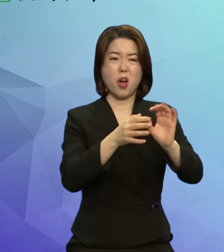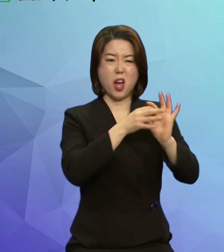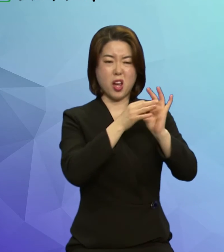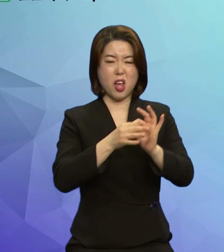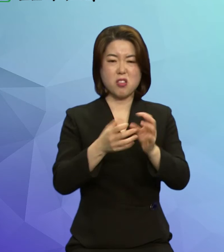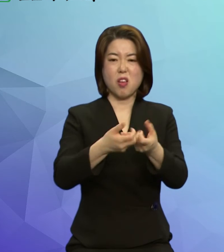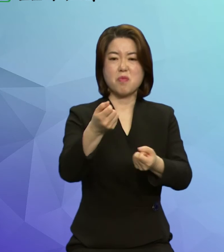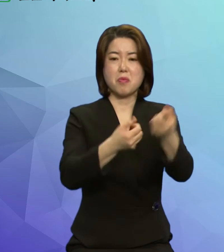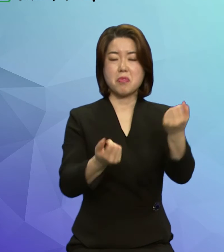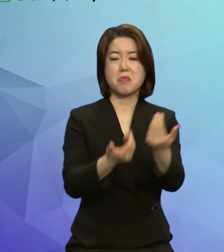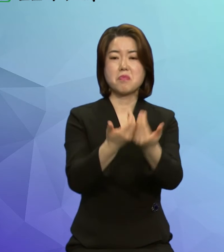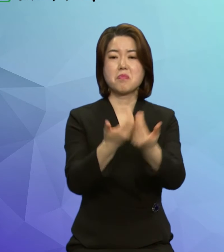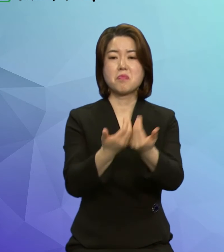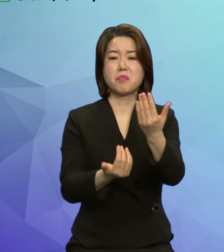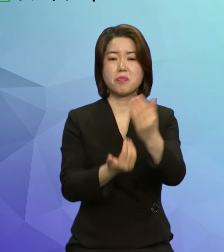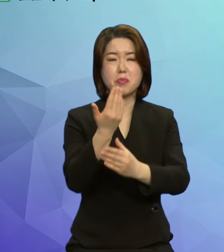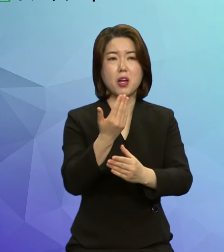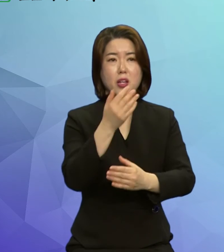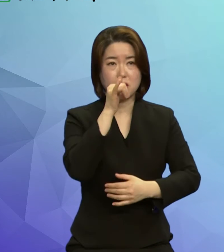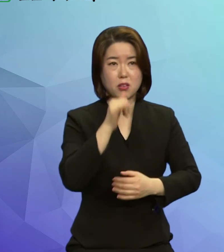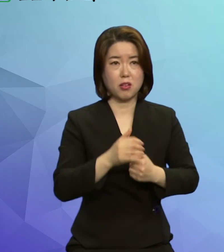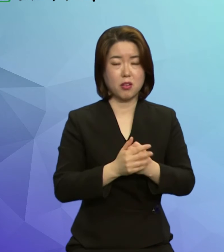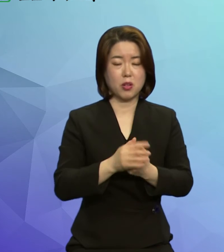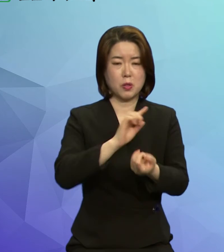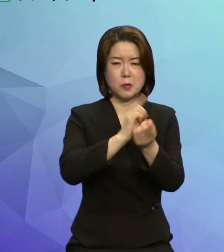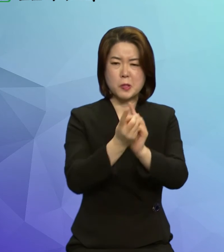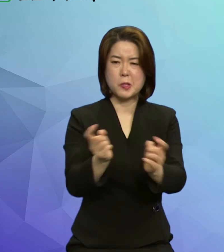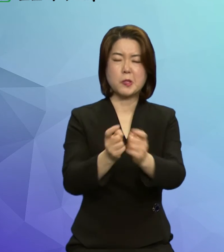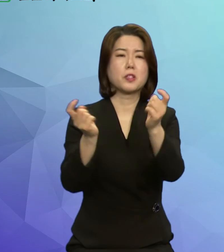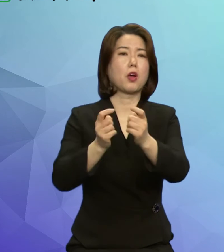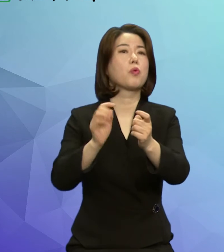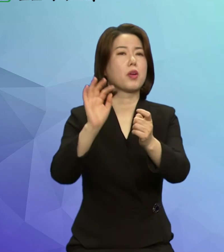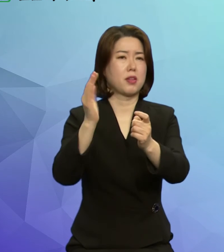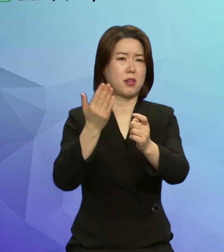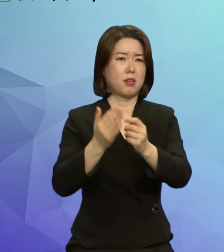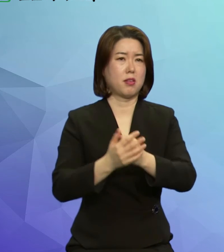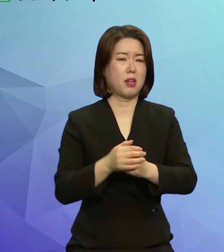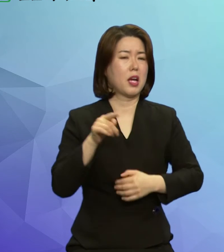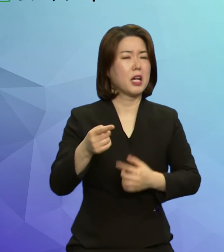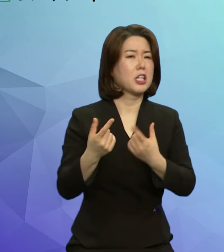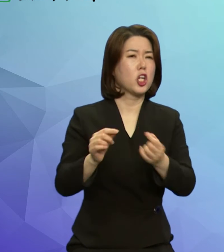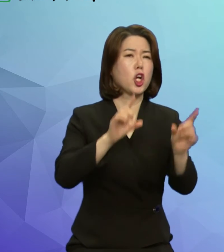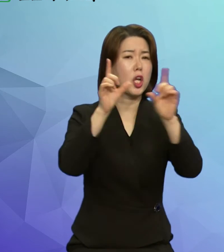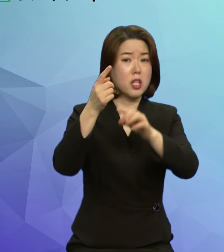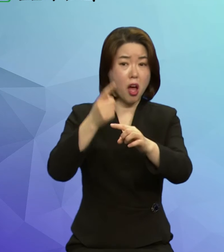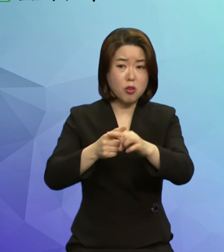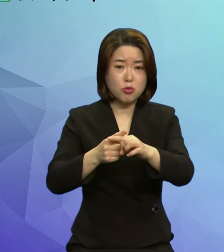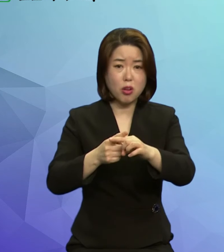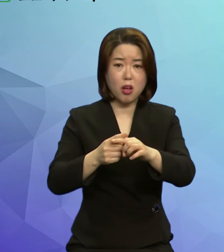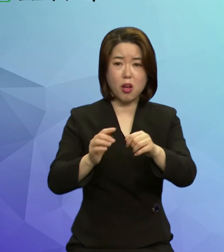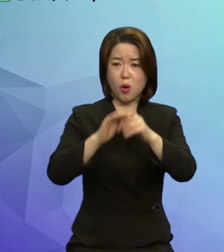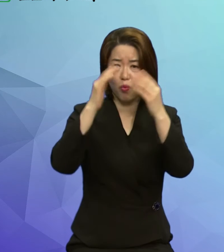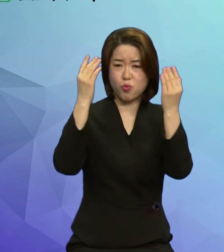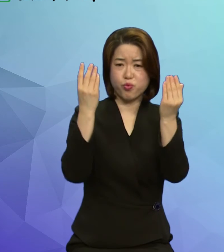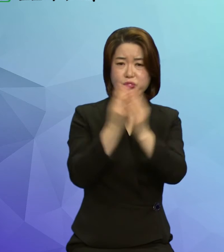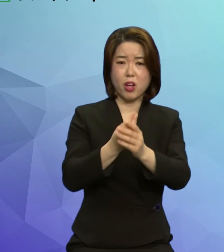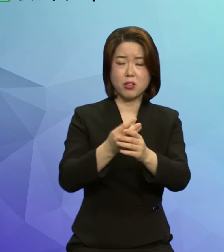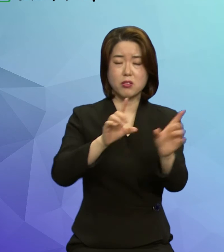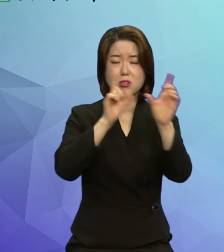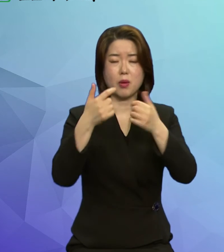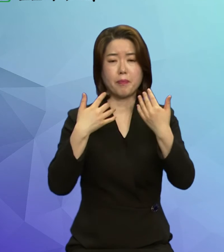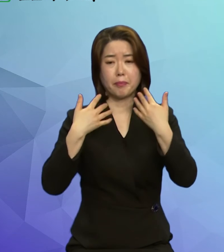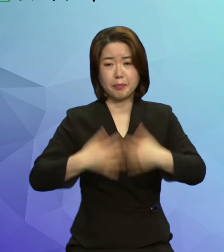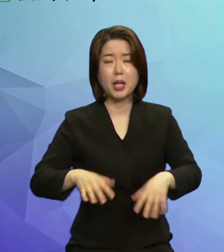계속 분열시키고 서로 갈등하고 서로 싸우고 그렇게 살다가 완전히 삶이 다 지쳐버리는